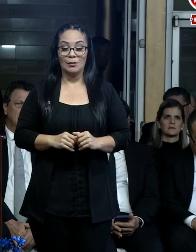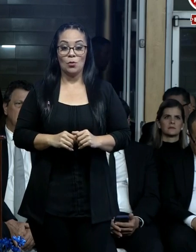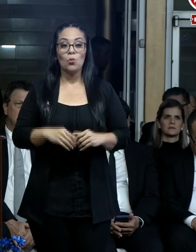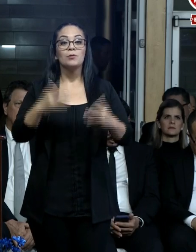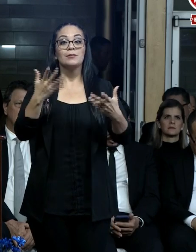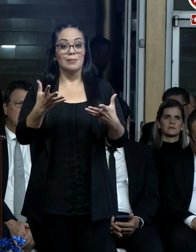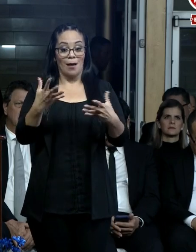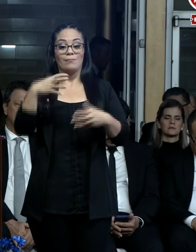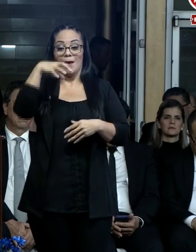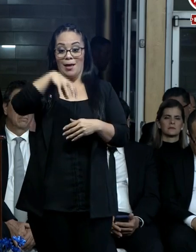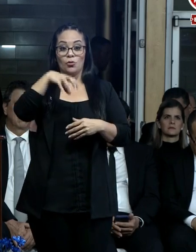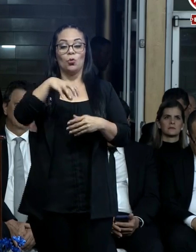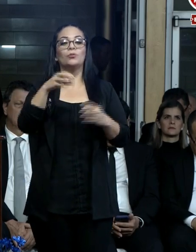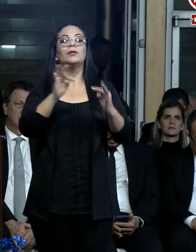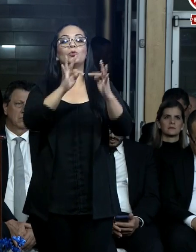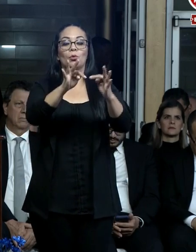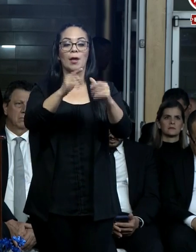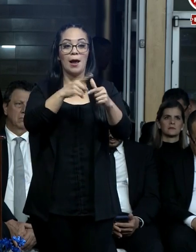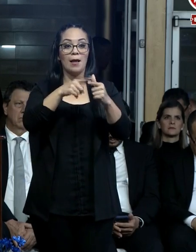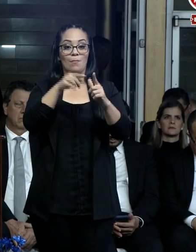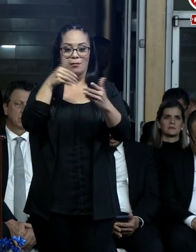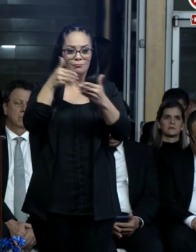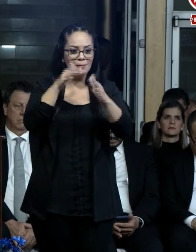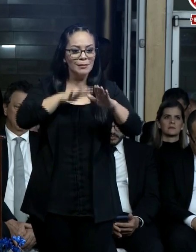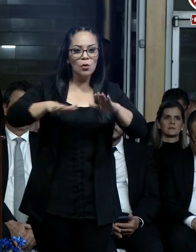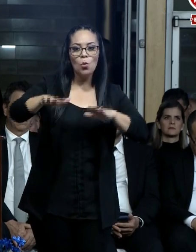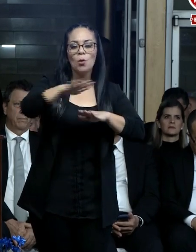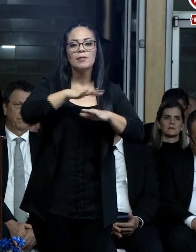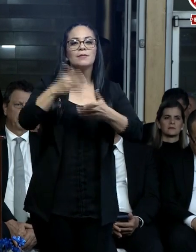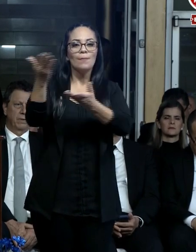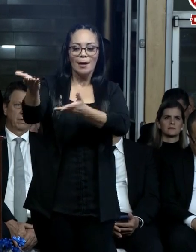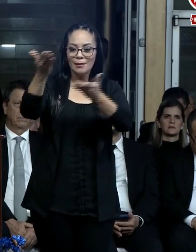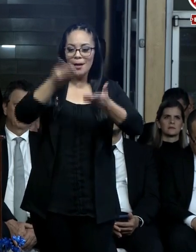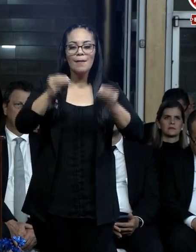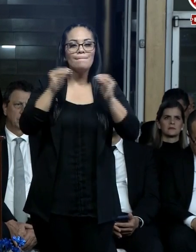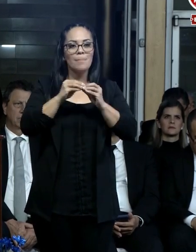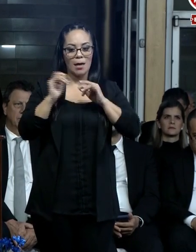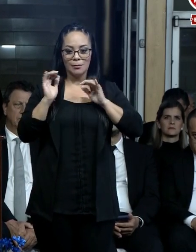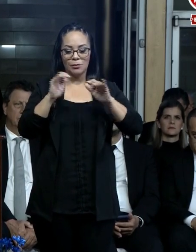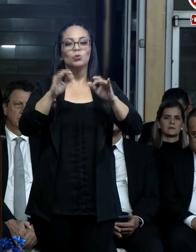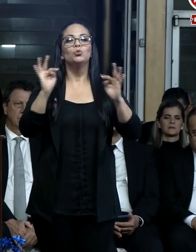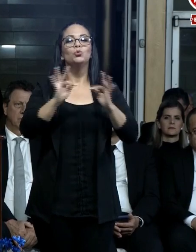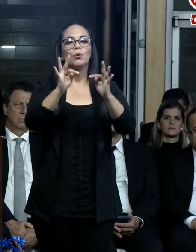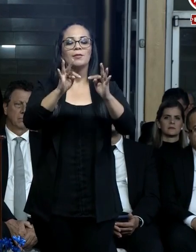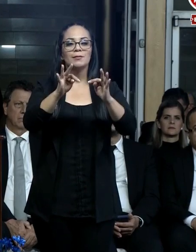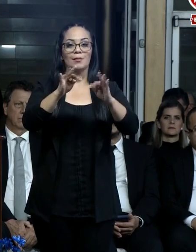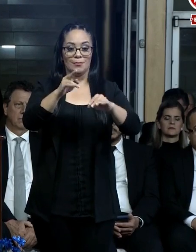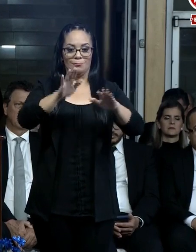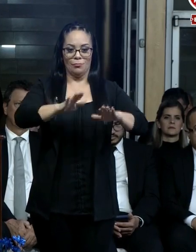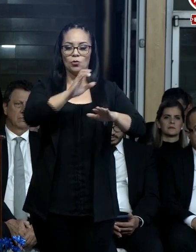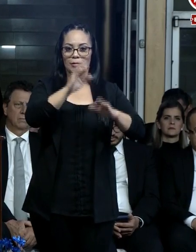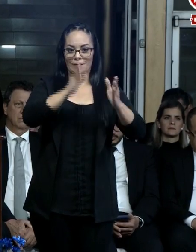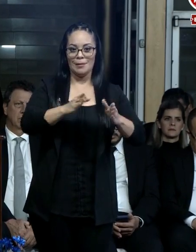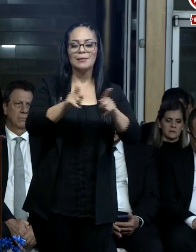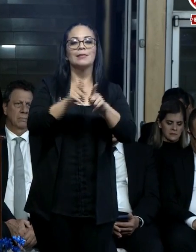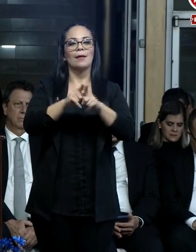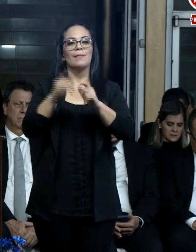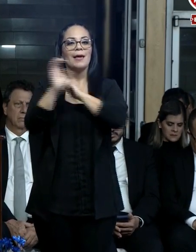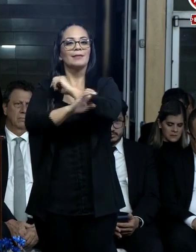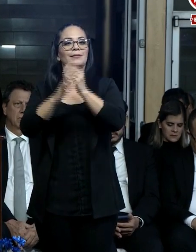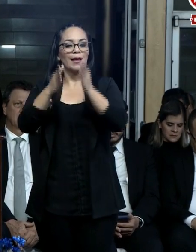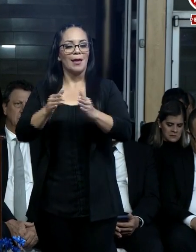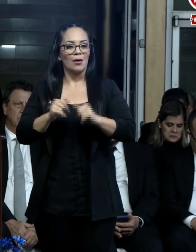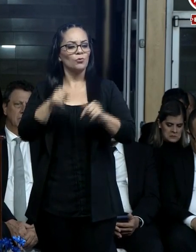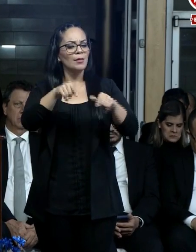el cantón de Turrialba y alrededores para atraer turistas nacionales y extranjeros a esa